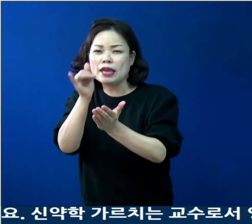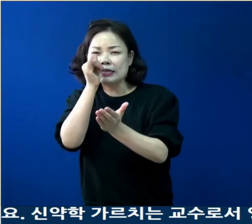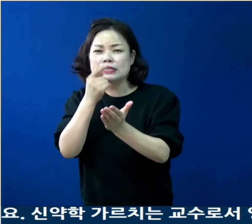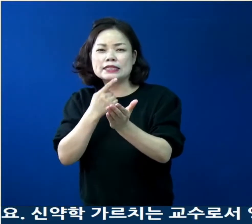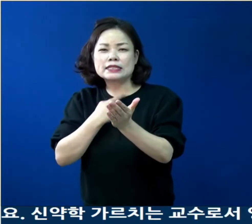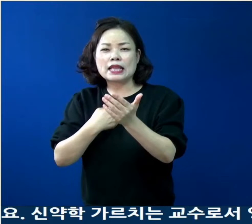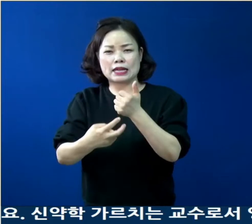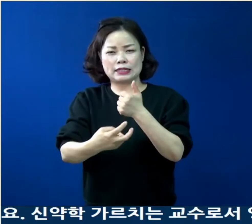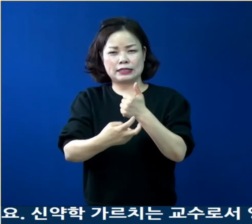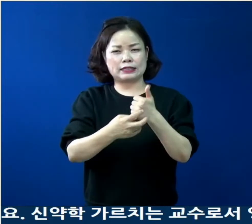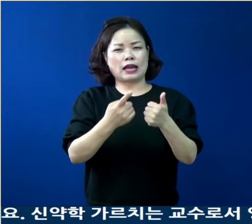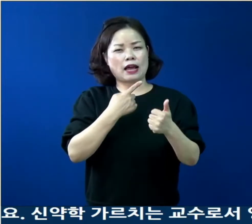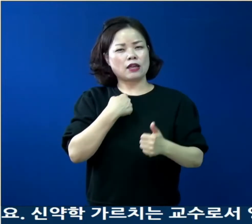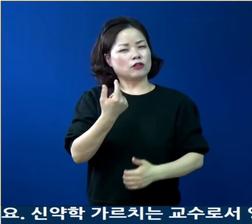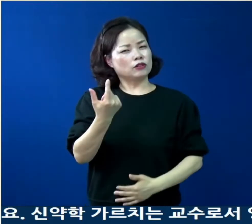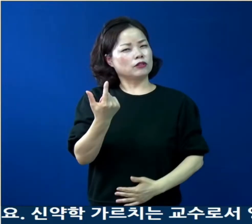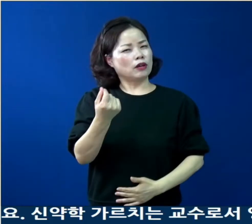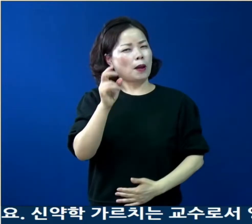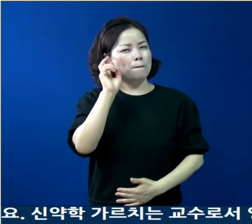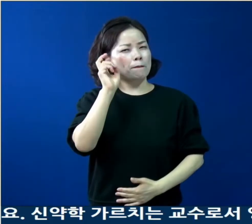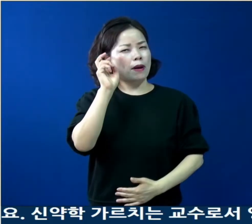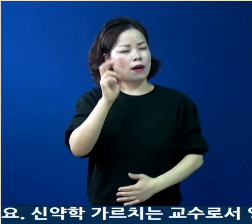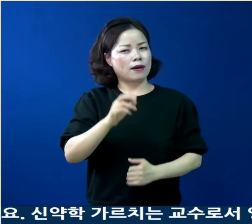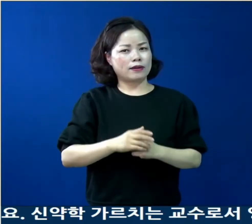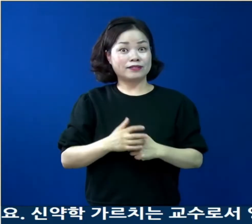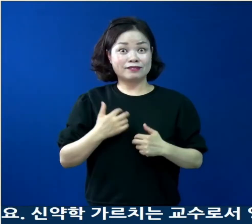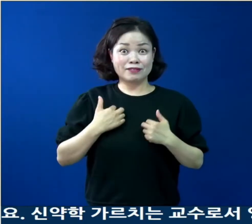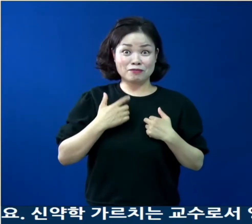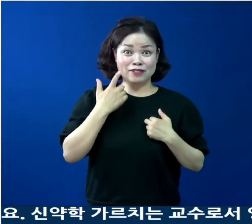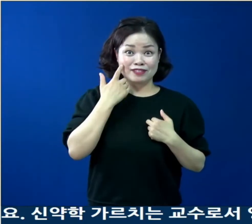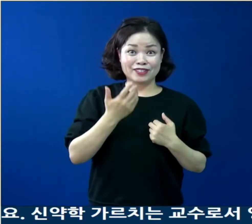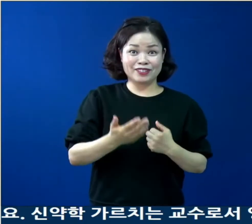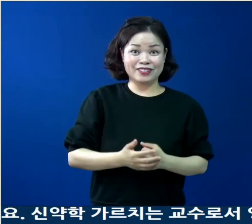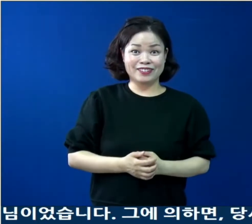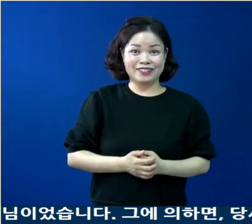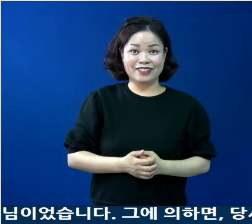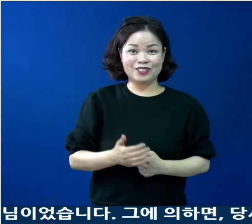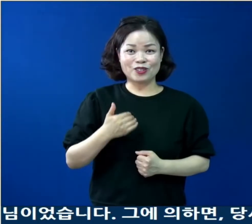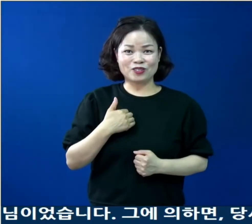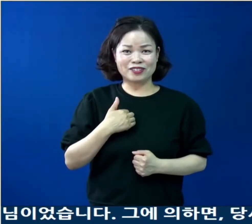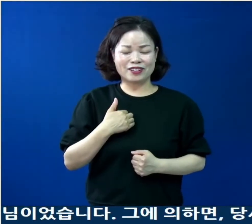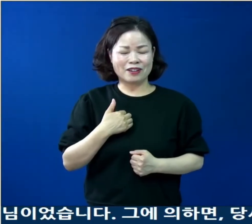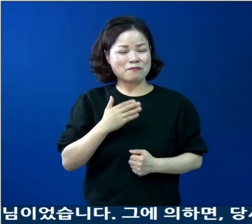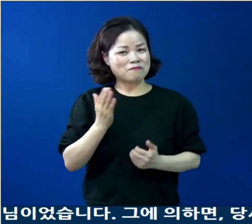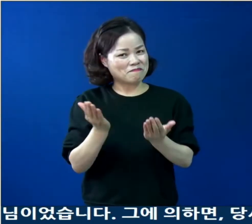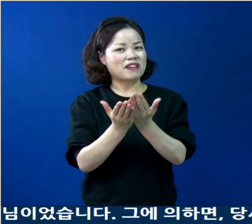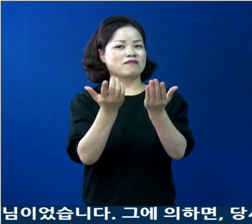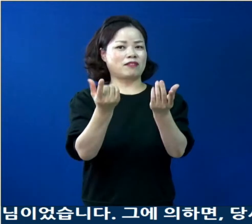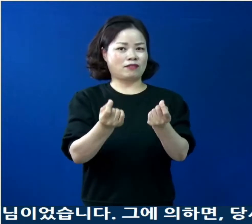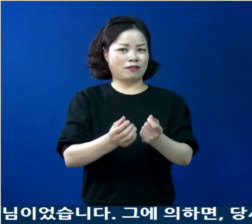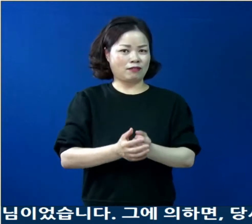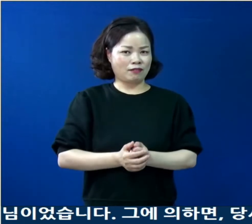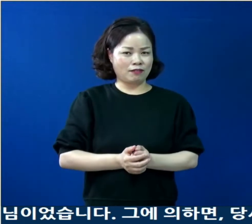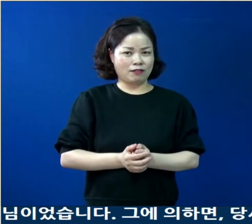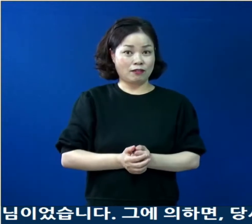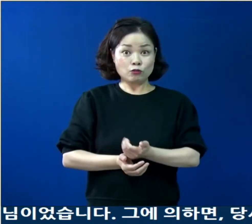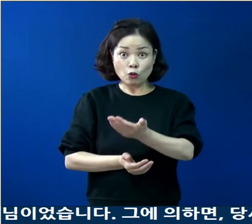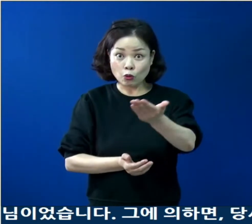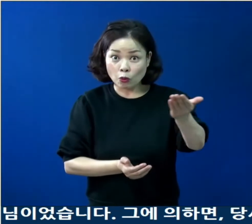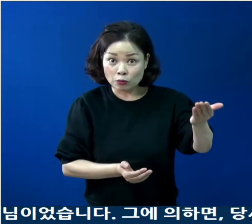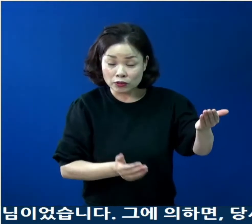그 의사였을 것이다라고 추정을 하는데 재미지 않으세요? 저는 이거 맞을 것 같아요.